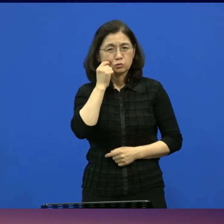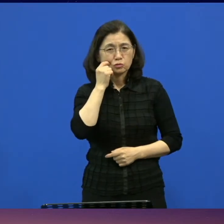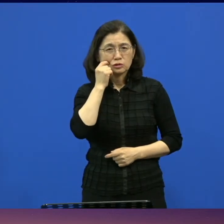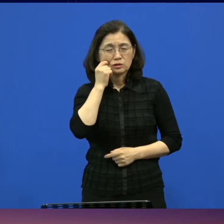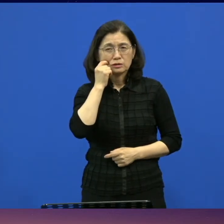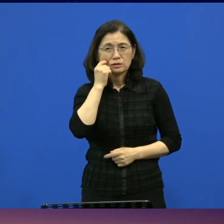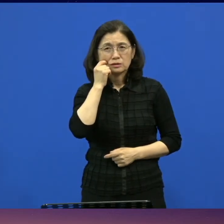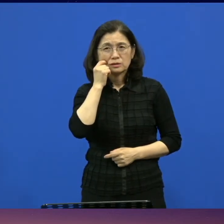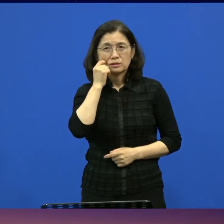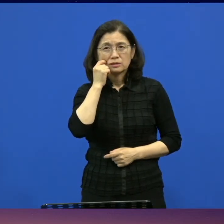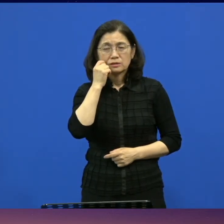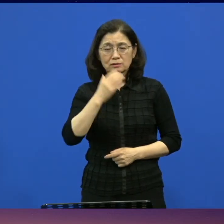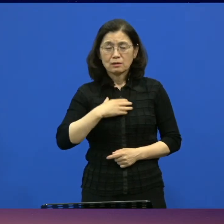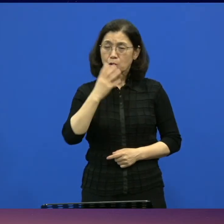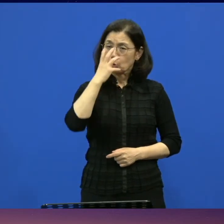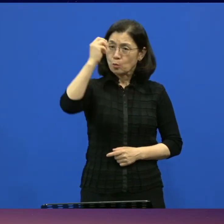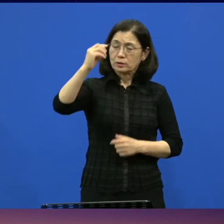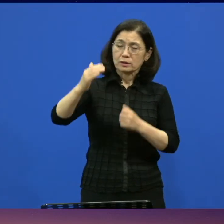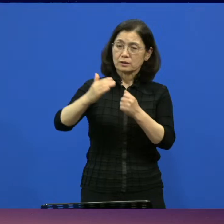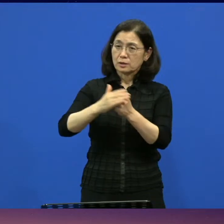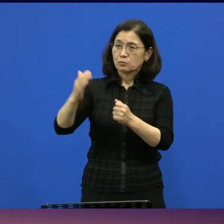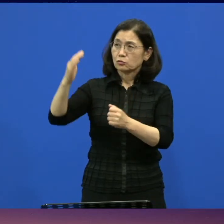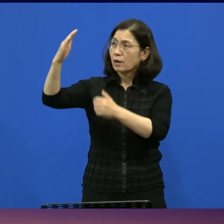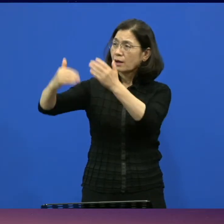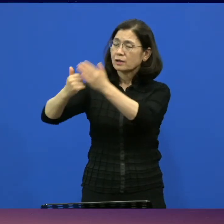만나요? 내가 교만한데.